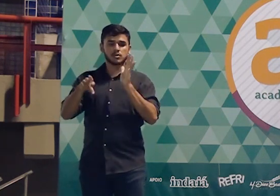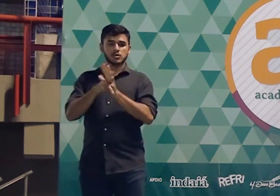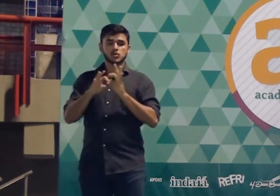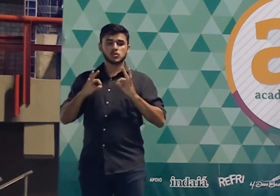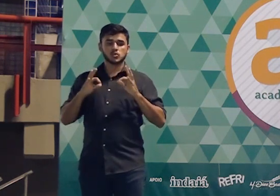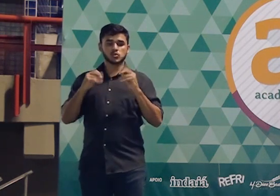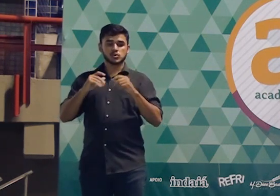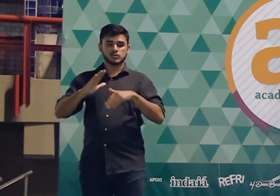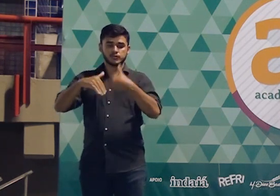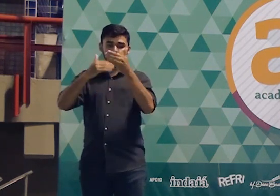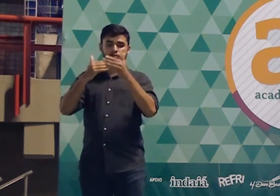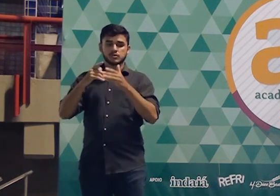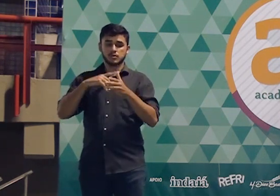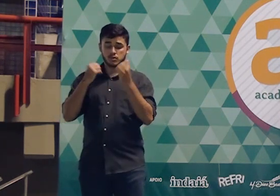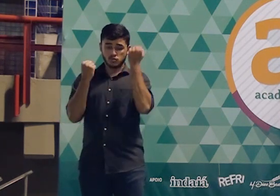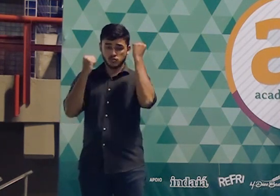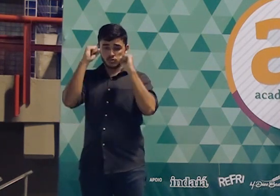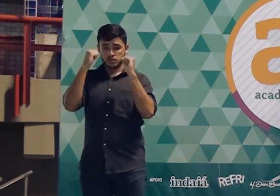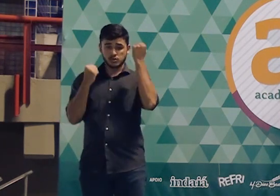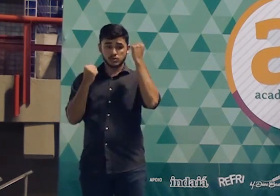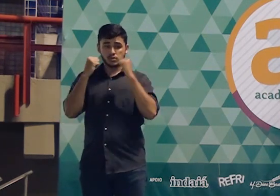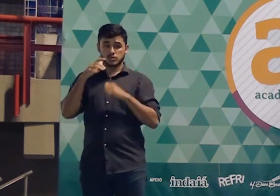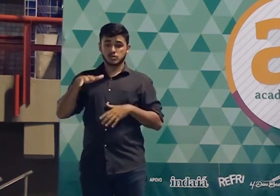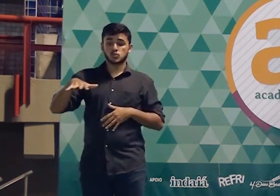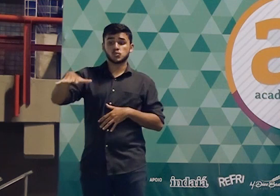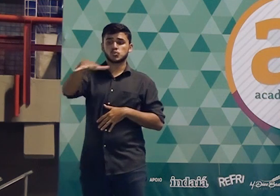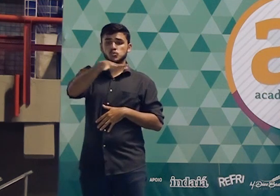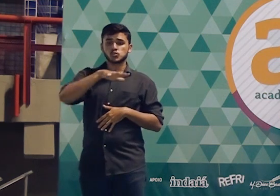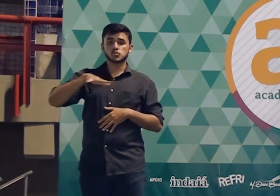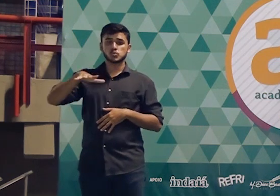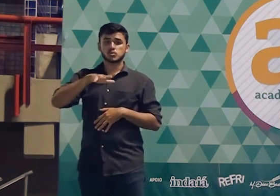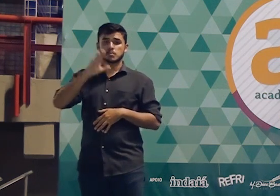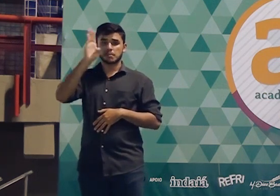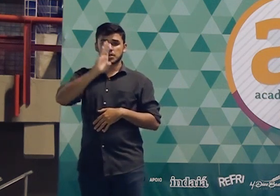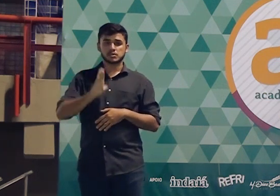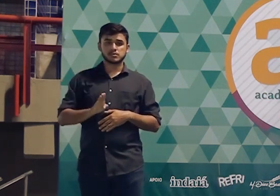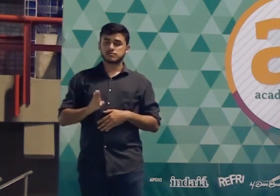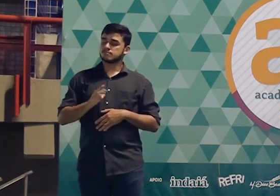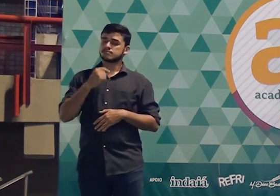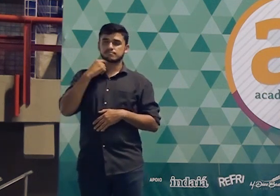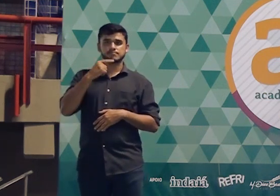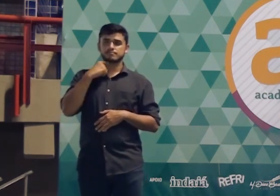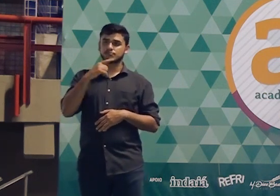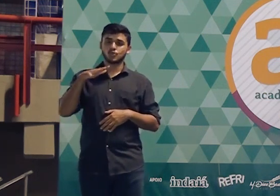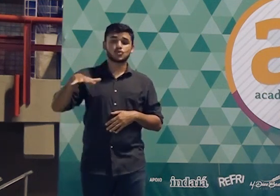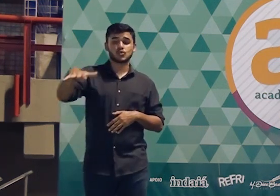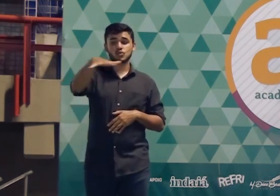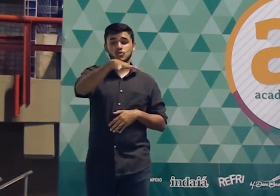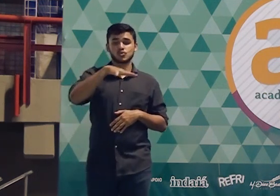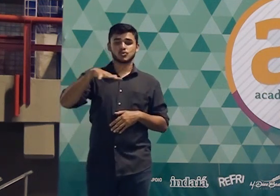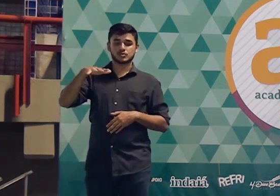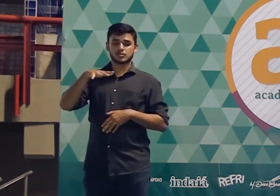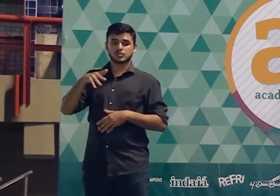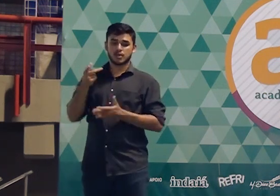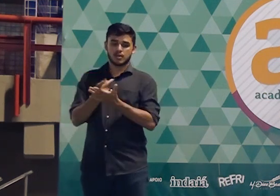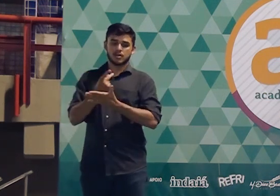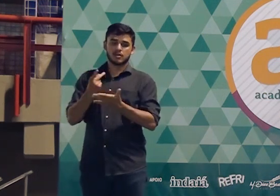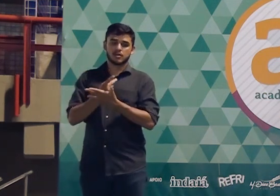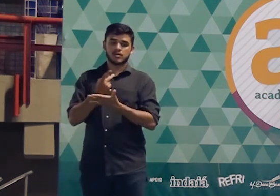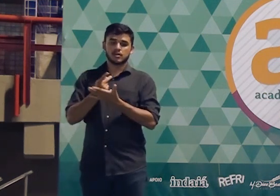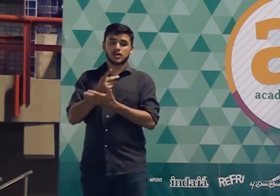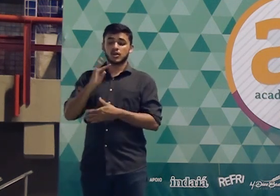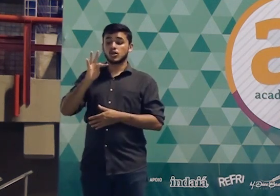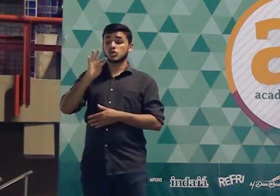atividade industrial, mas em todo o território? Não. É o todo que deixa a